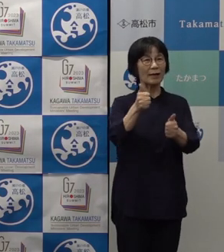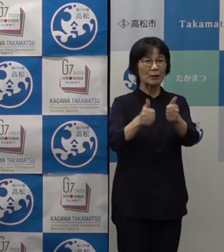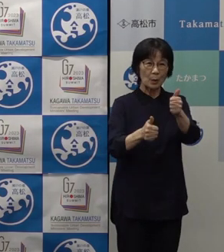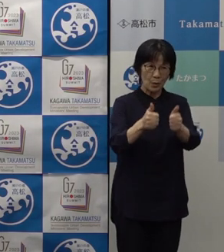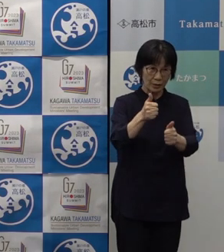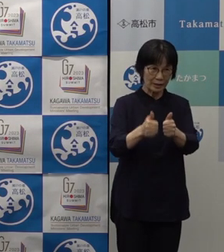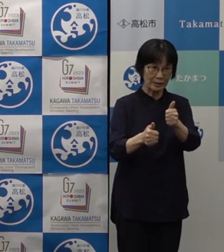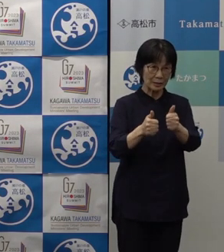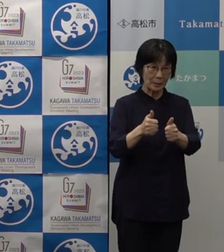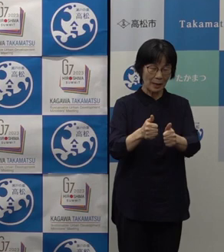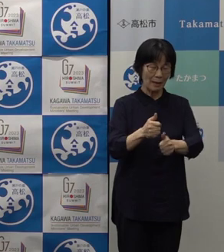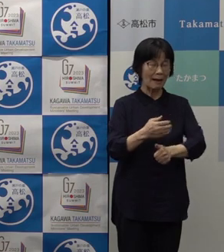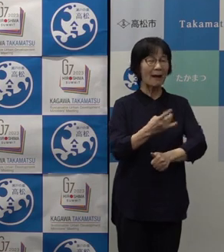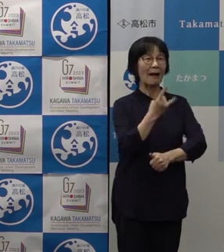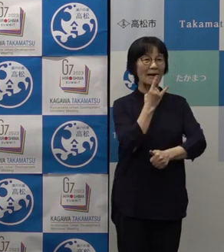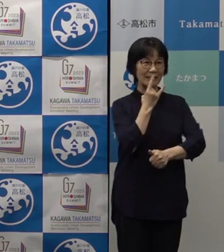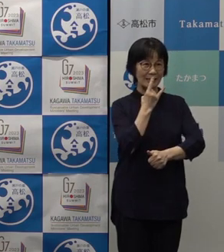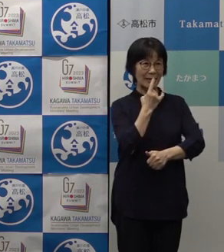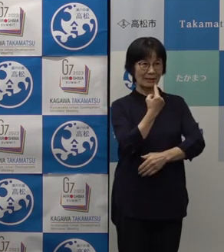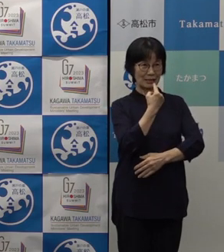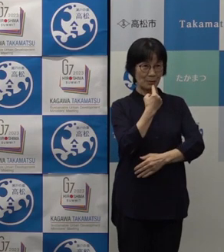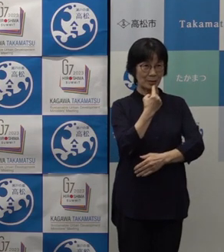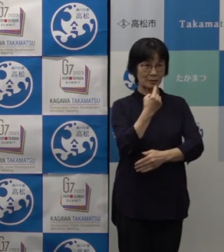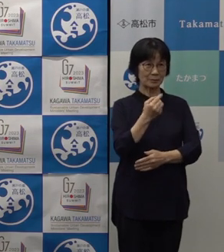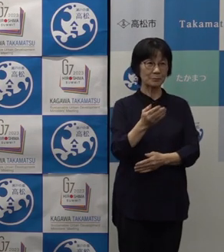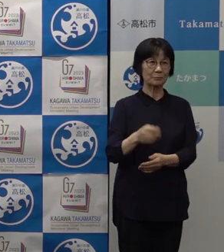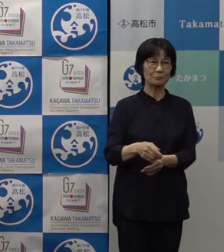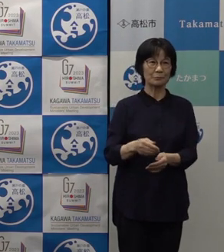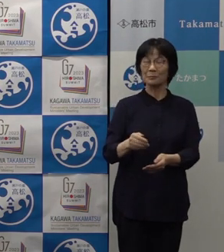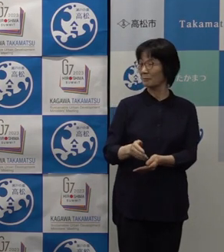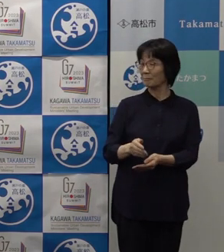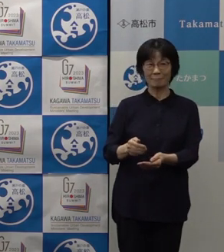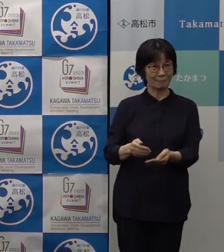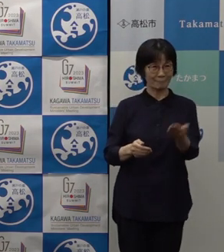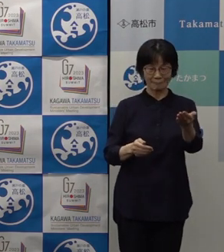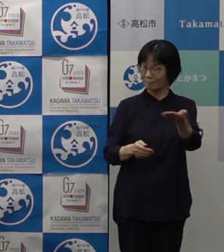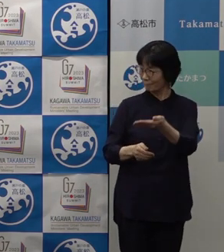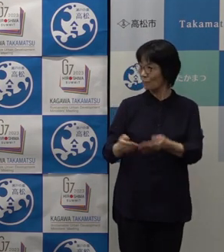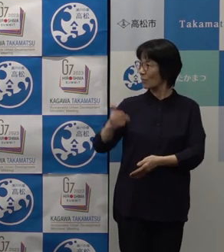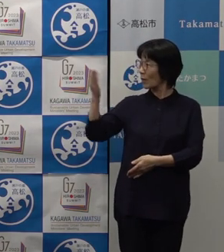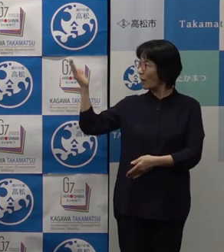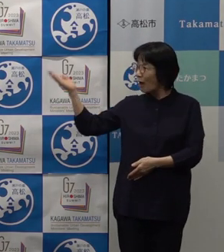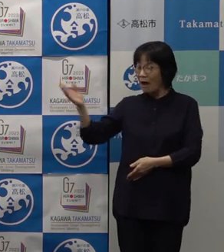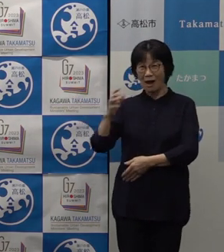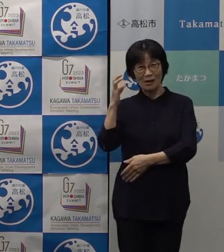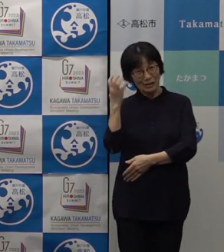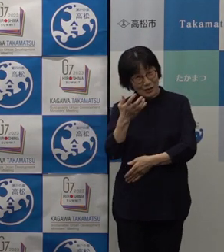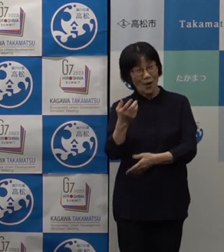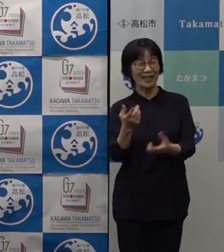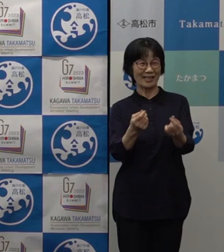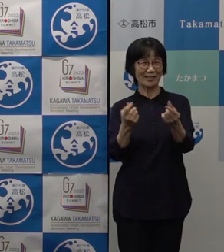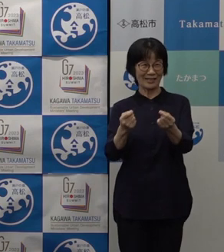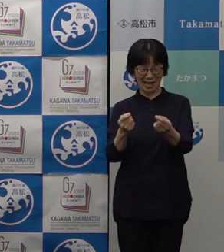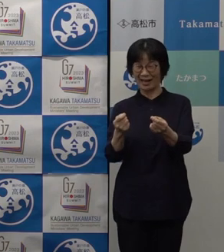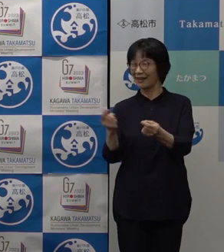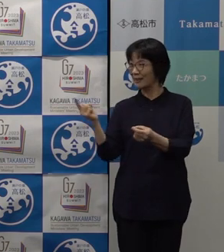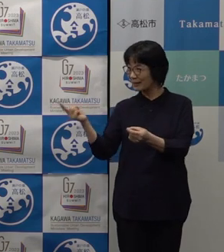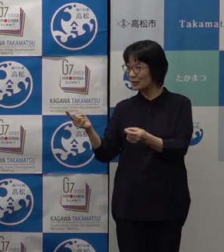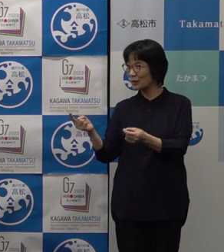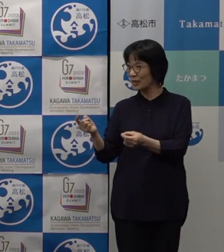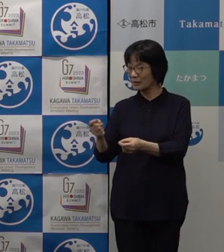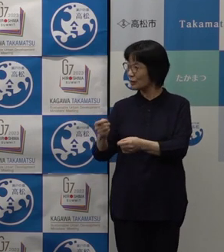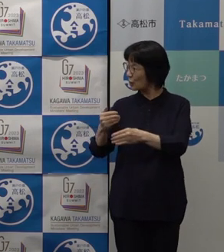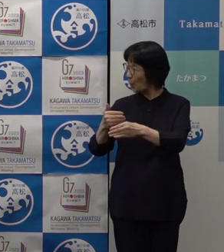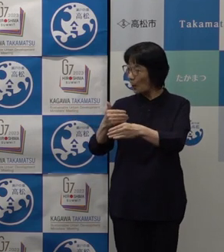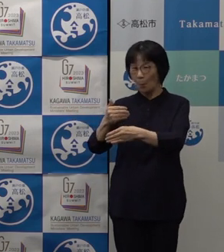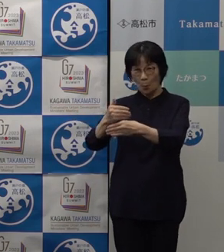待をしておるところでございます。 今後後ろに落ちてますけど、 すごいですね。これ全部一個一個ブロックをですね、重ねて積